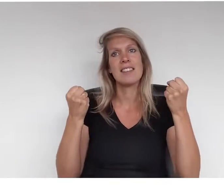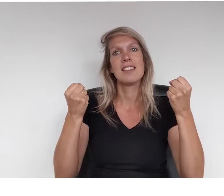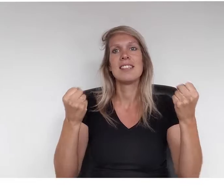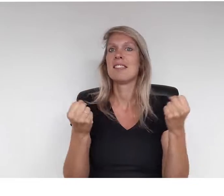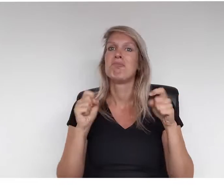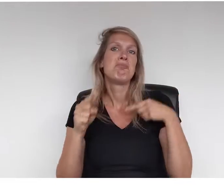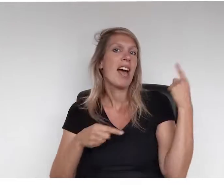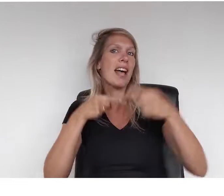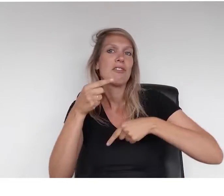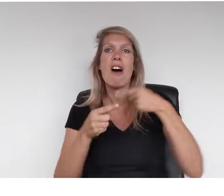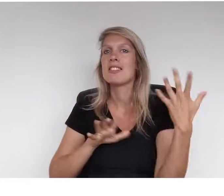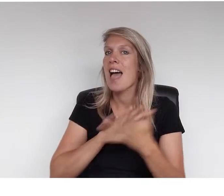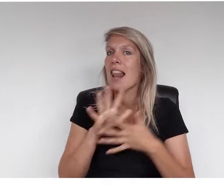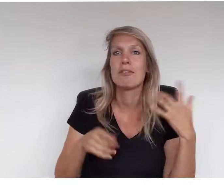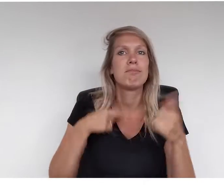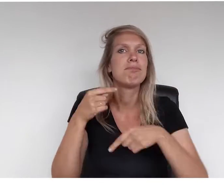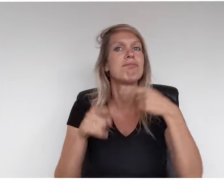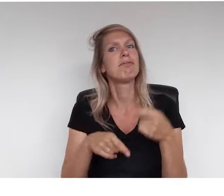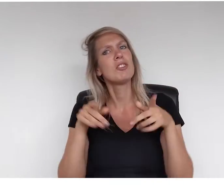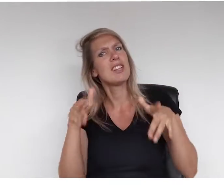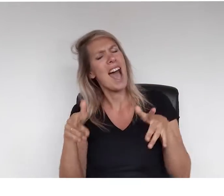gaat vanzelf, dus laat je nu.